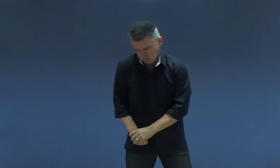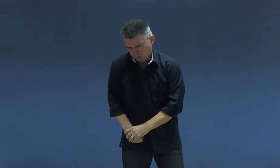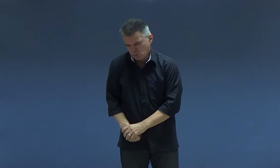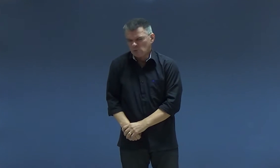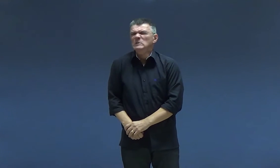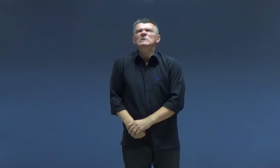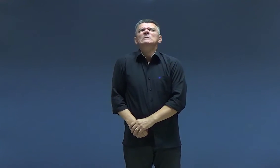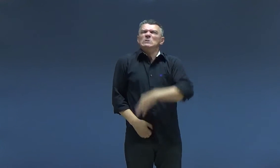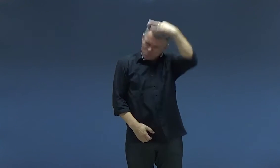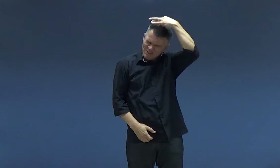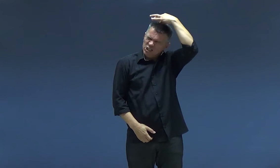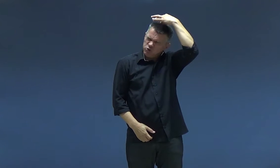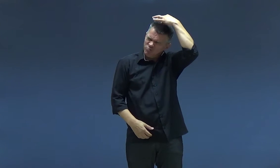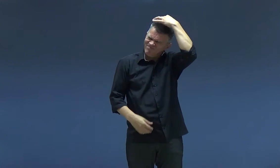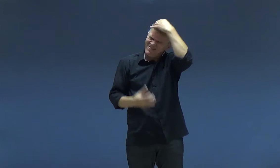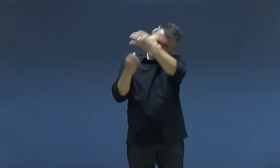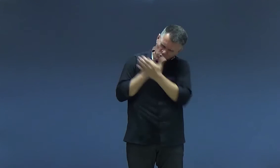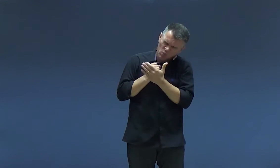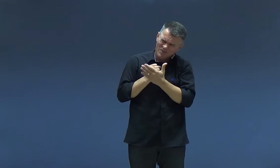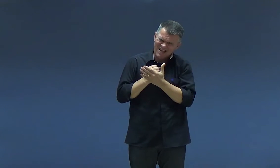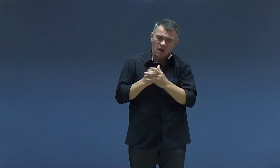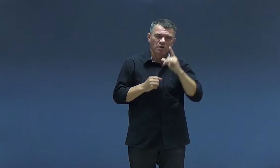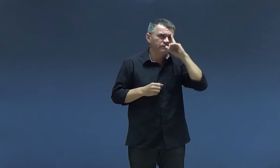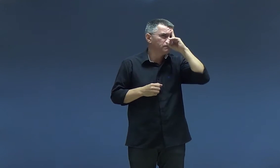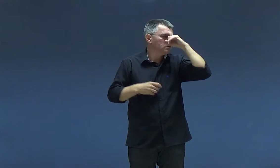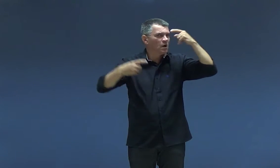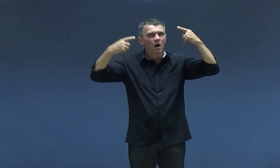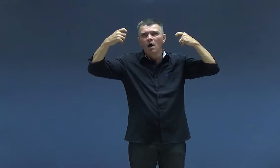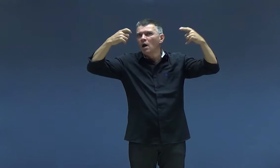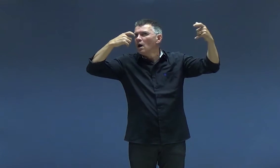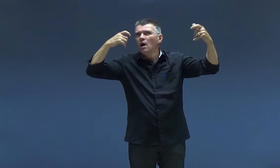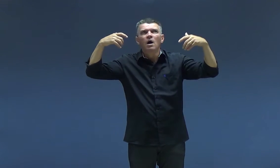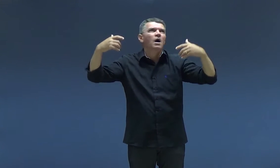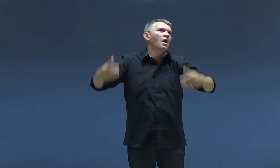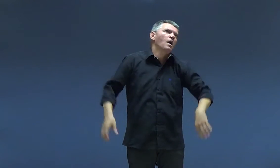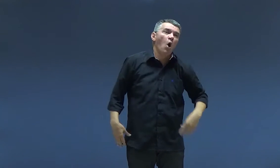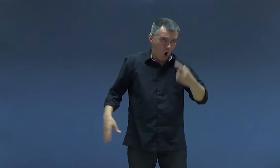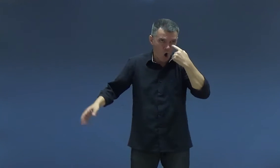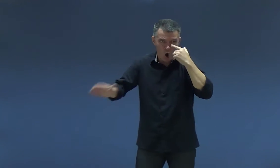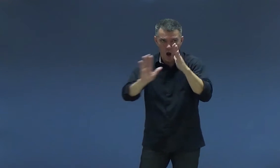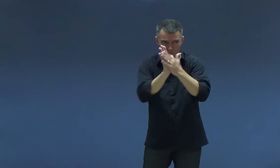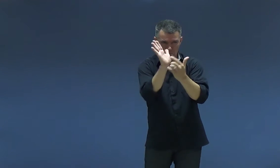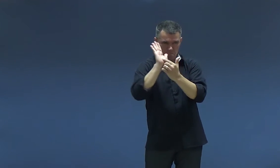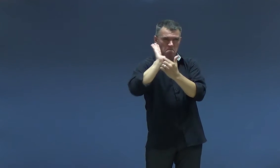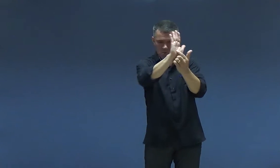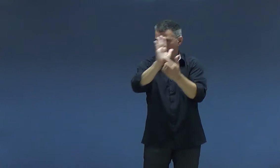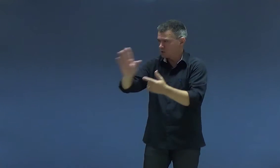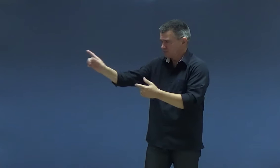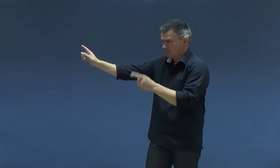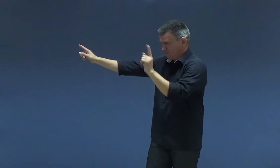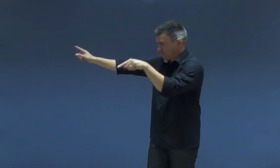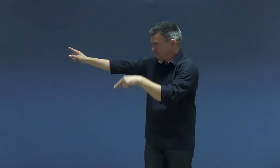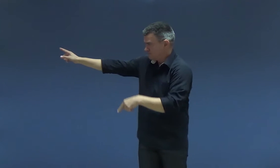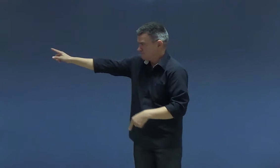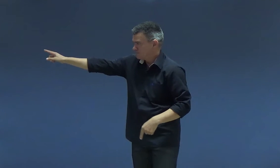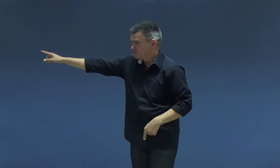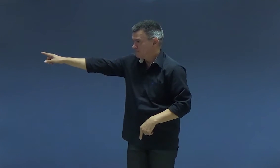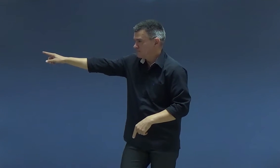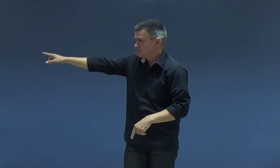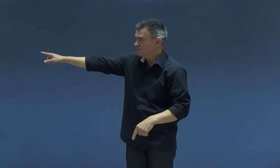Eu não posso. Eu preciso pensar no espírito, ficar firme. E aquela batalha é difícil. E a Bíblia mostra isso pra